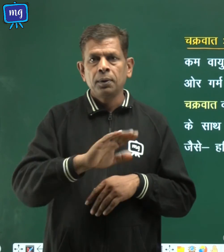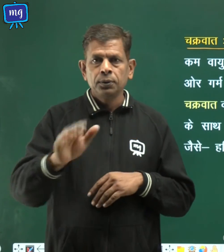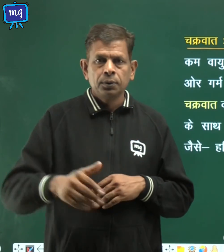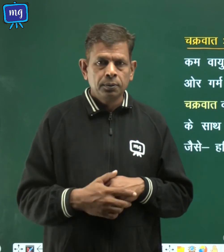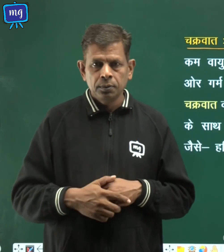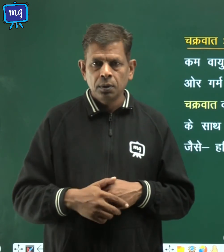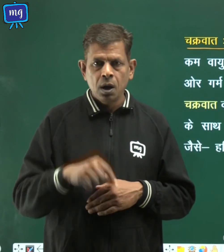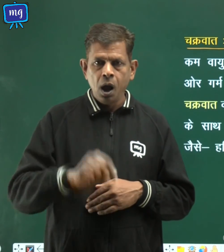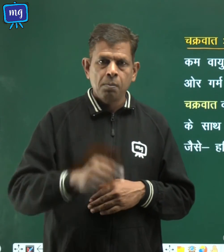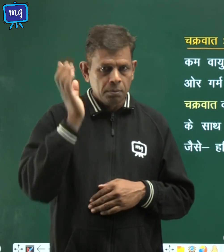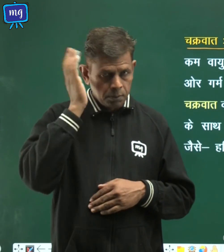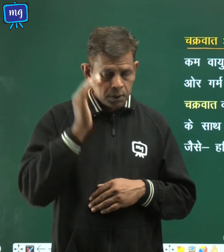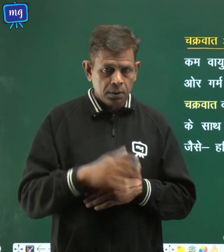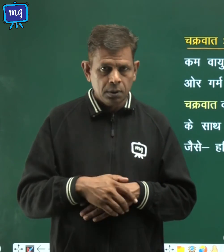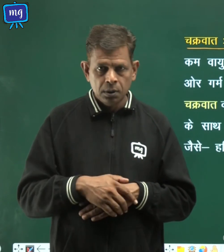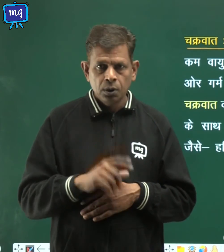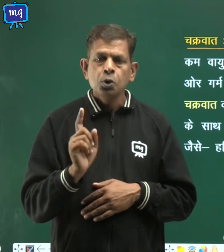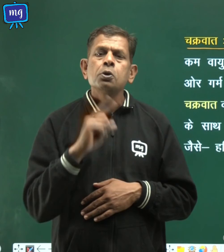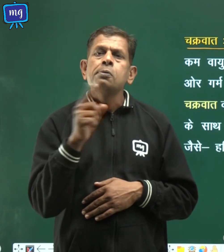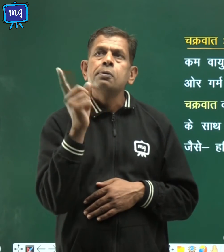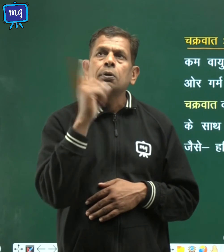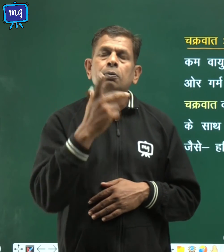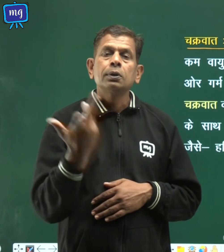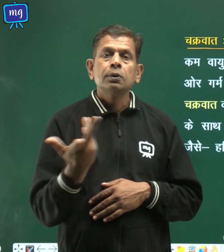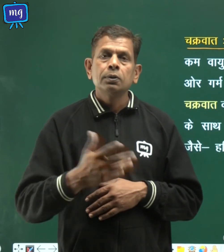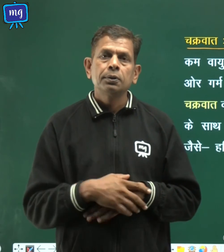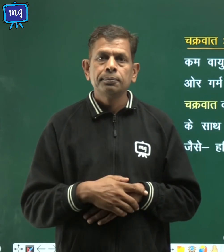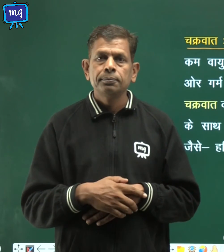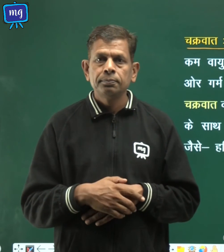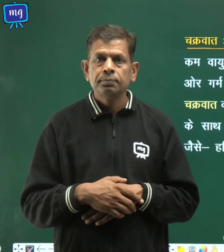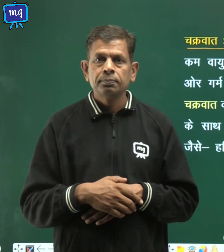बच्चों अब हम समझेंगे कि चक्रवात क्या होता है।